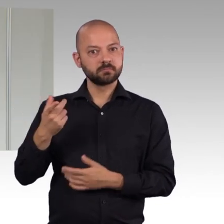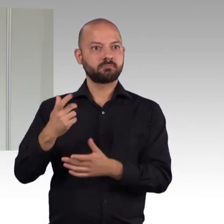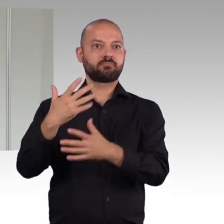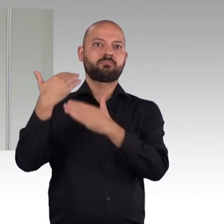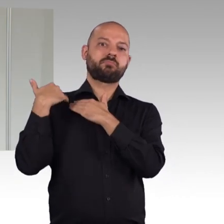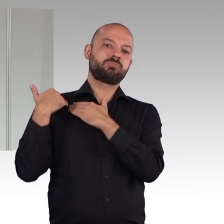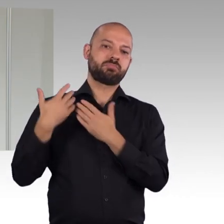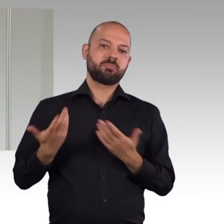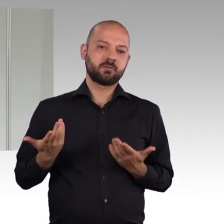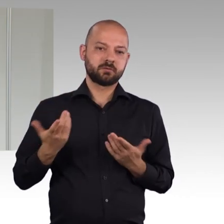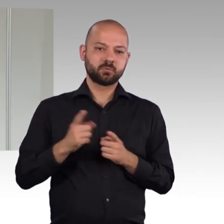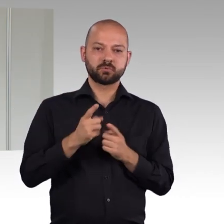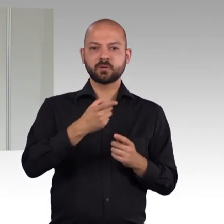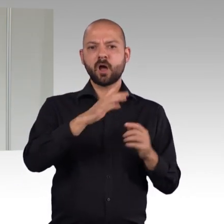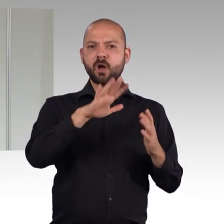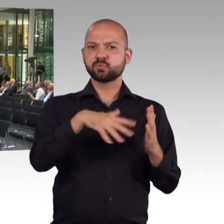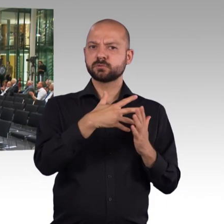meine sehr verehrten Damen und Herren.